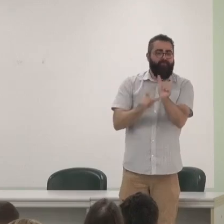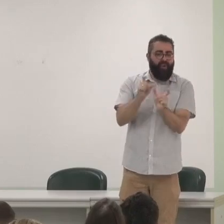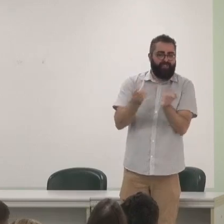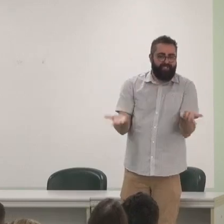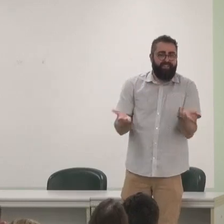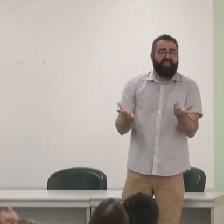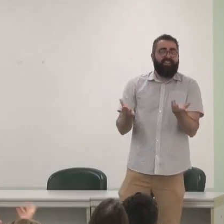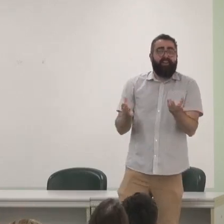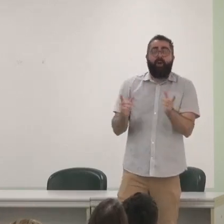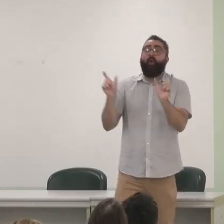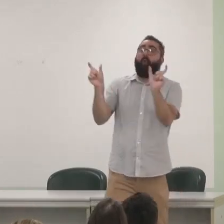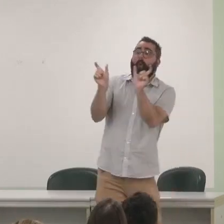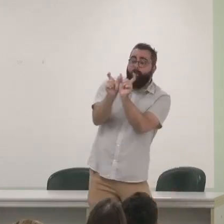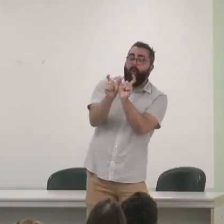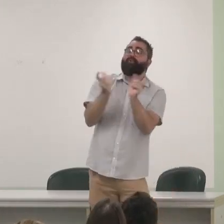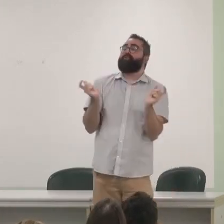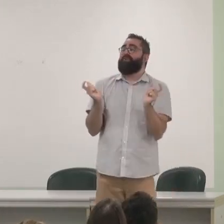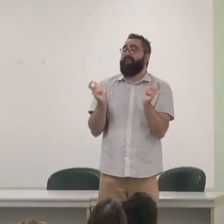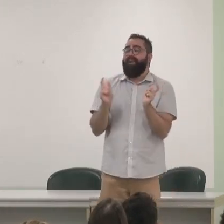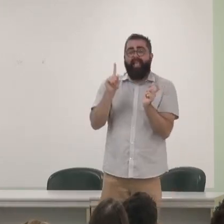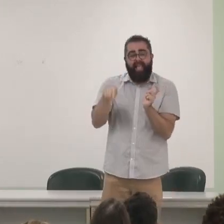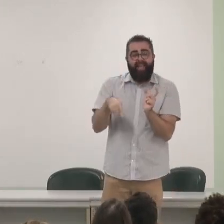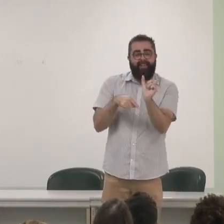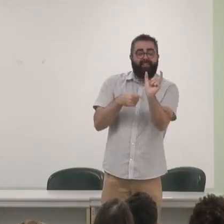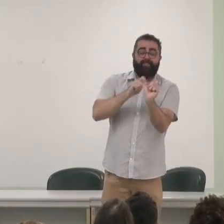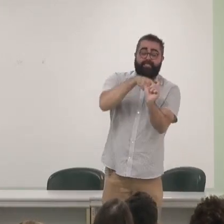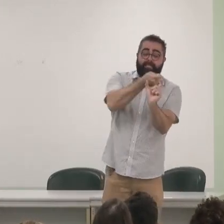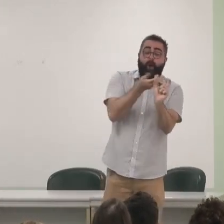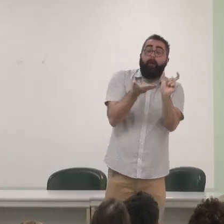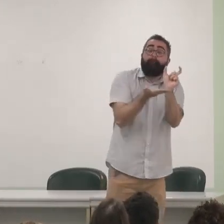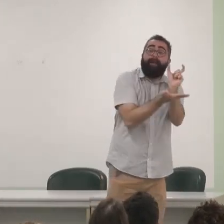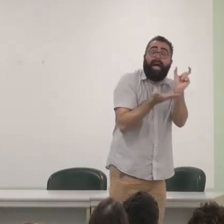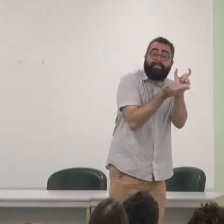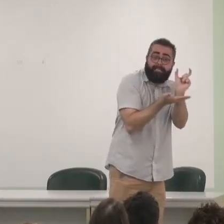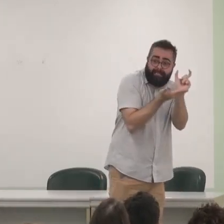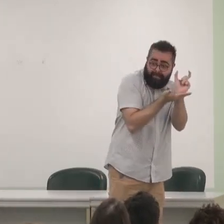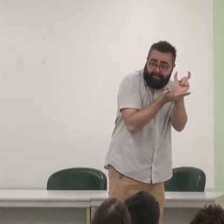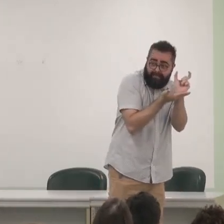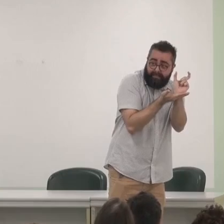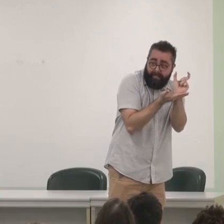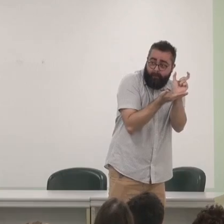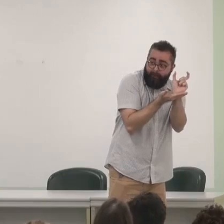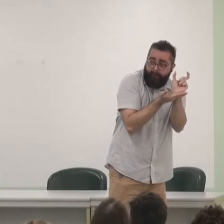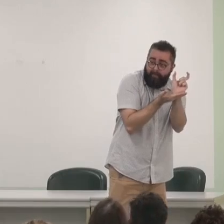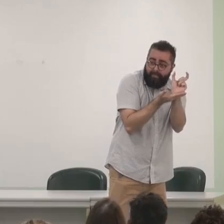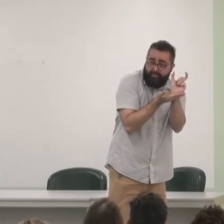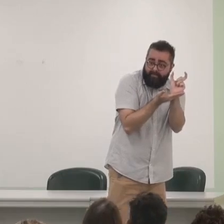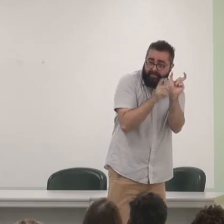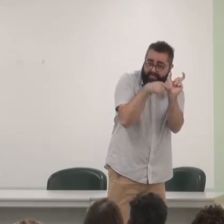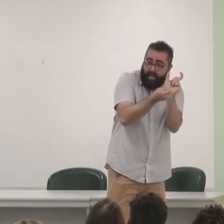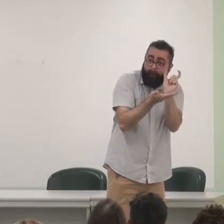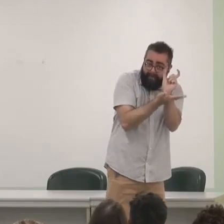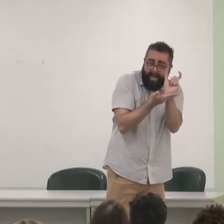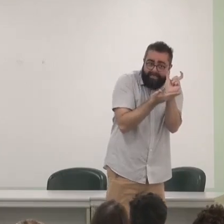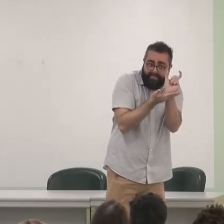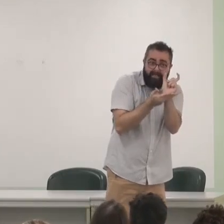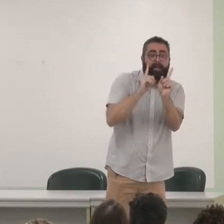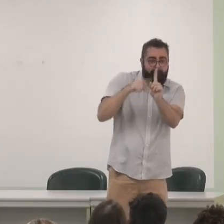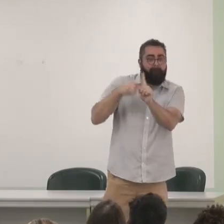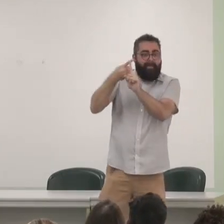composto, vocês tiveram aula de morfologia, né? O composto se dá com uma palavra base, né, ou o sinal